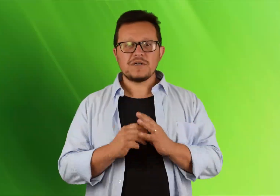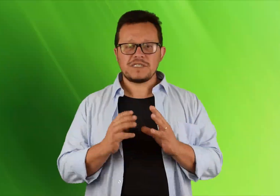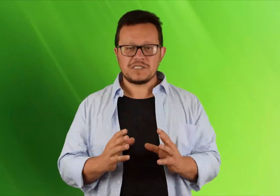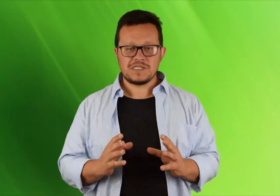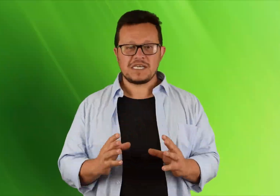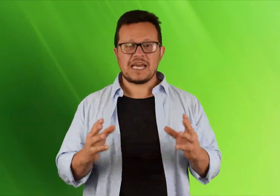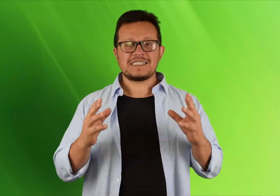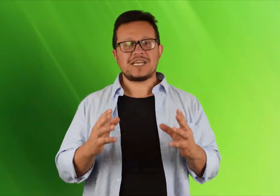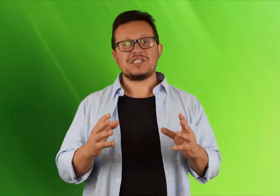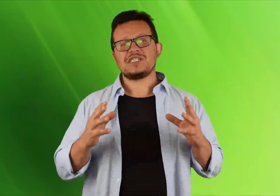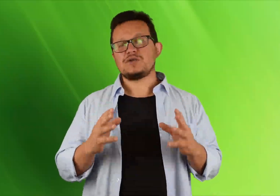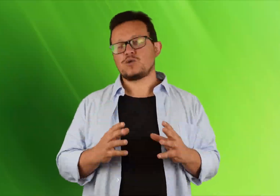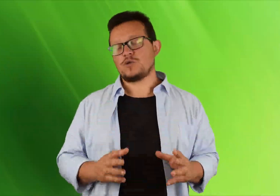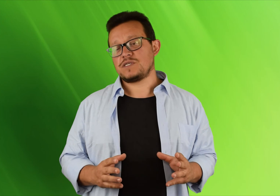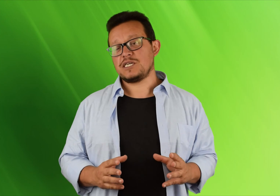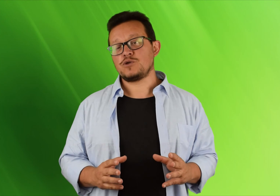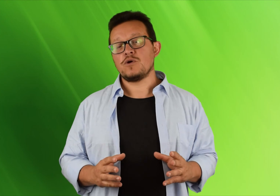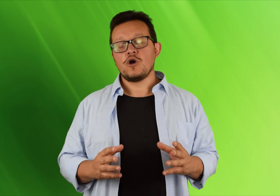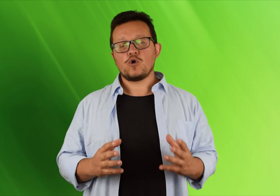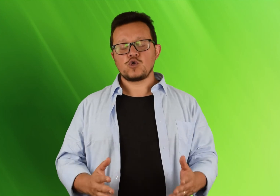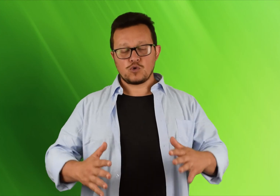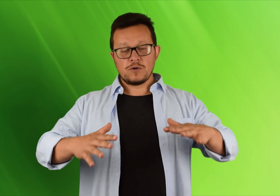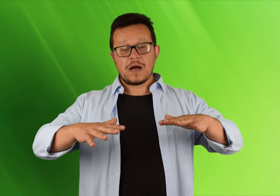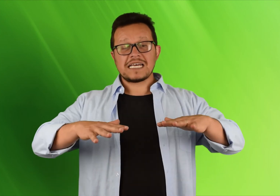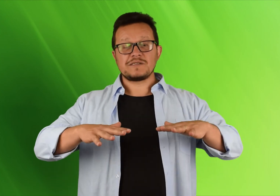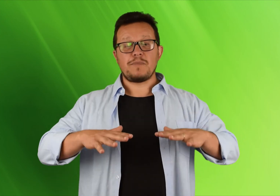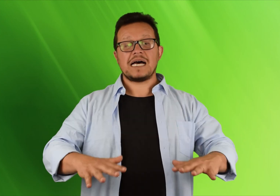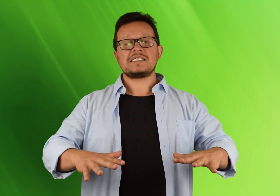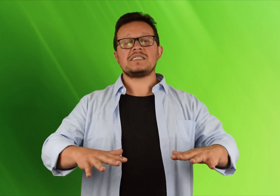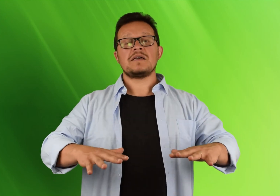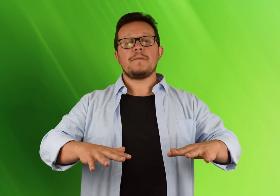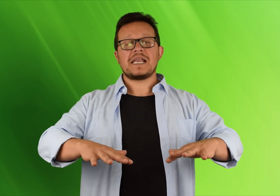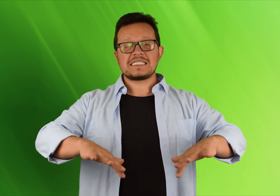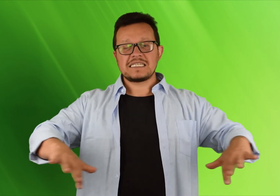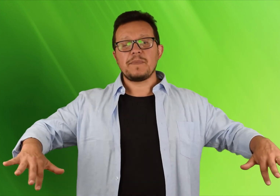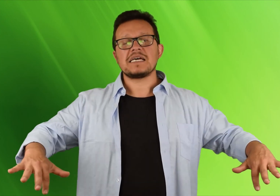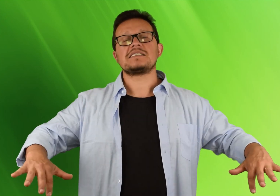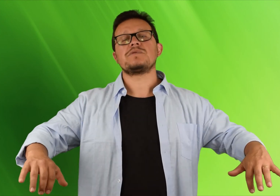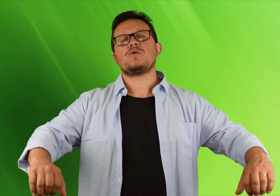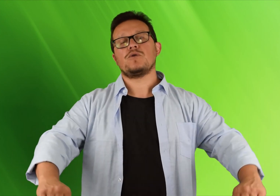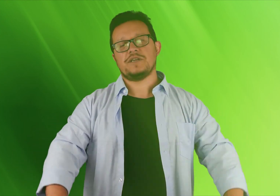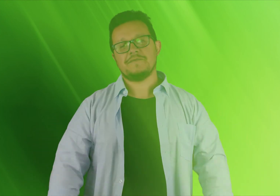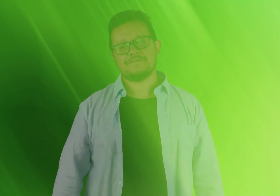Pode-se dizer que a estadia de Dom João VI construiu as bases para a separação da colônia.